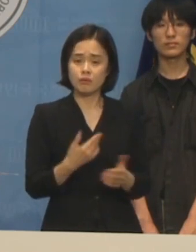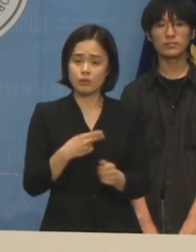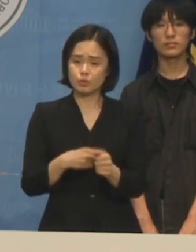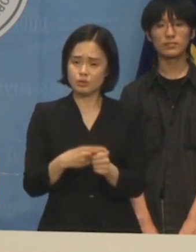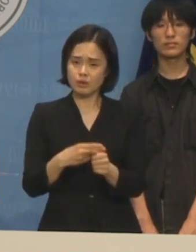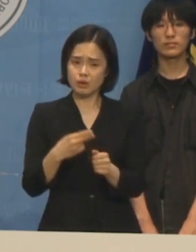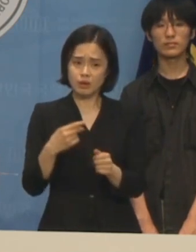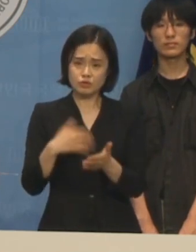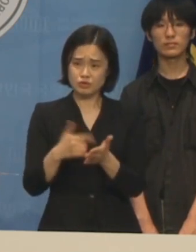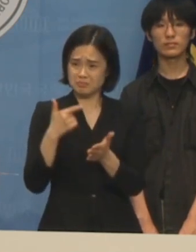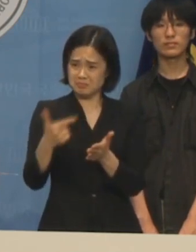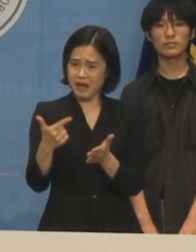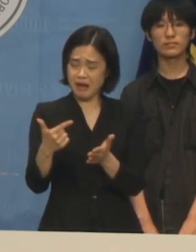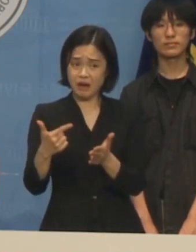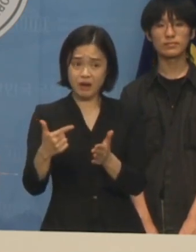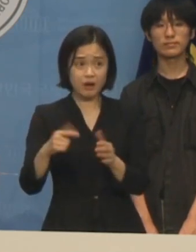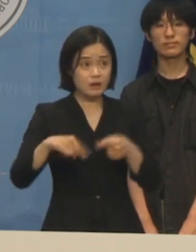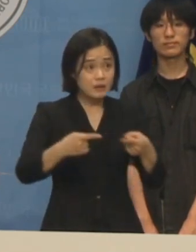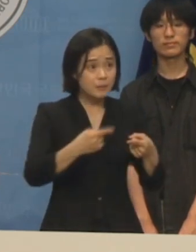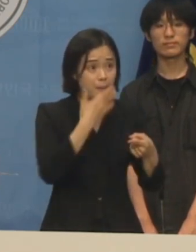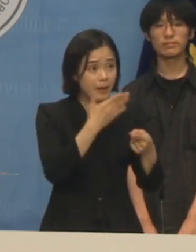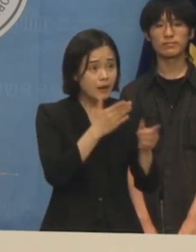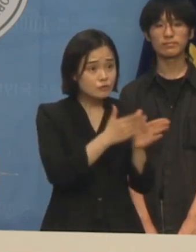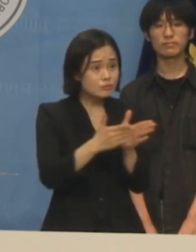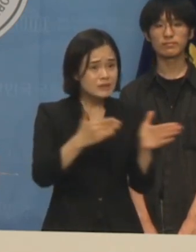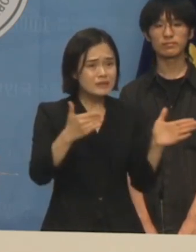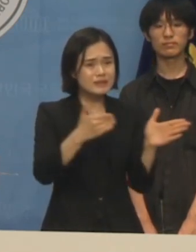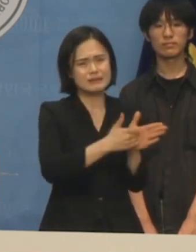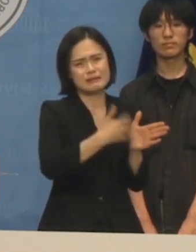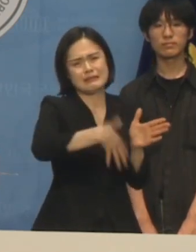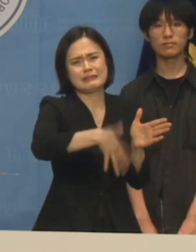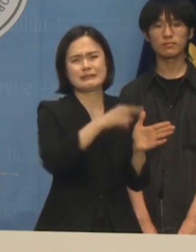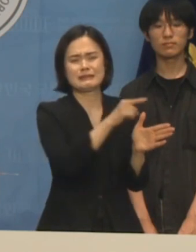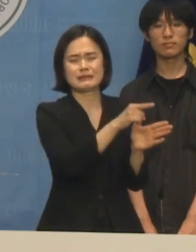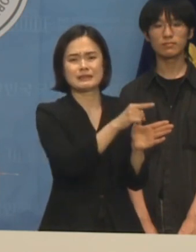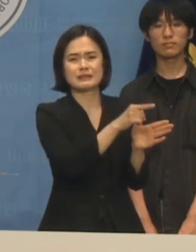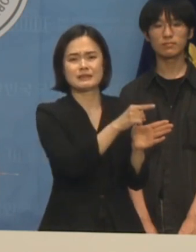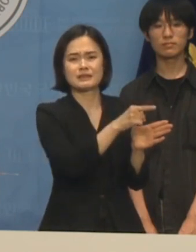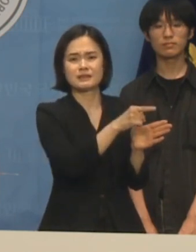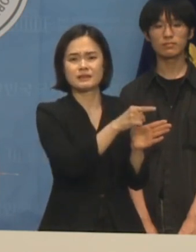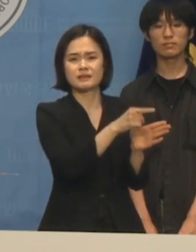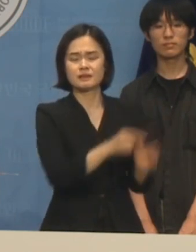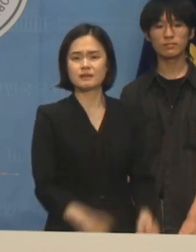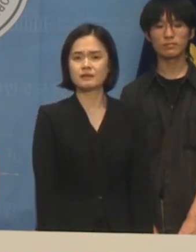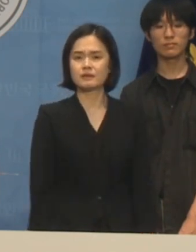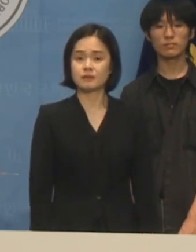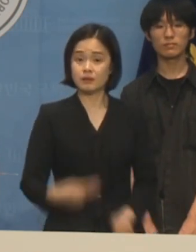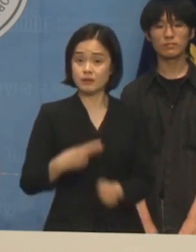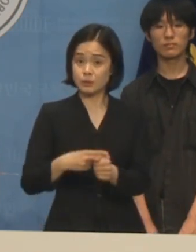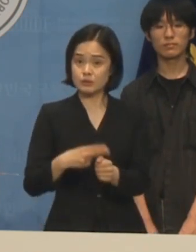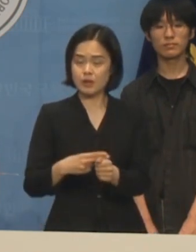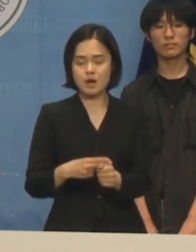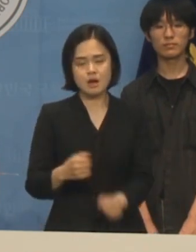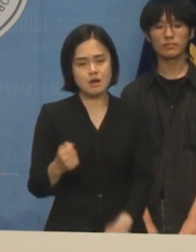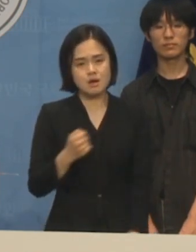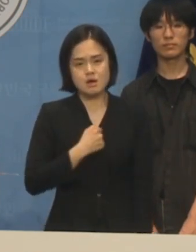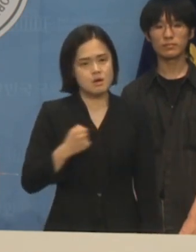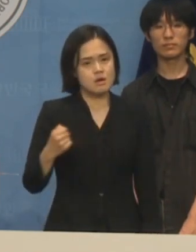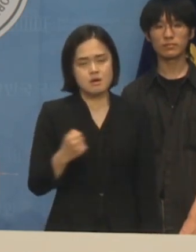위한 준비는 전혀 되어 있지 않았습니다. 연수에 참여하는 교사들은 아래처럼 분통을 터뜨리고